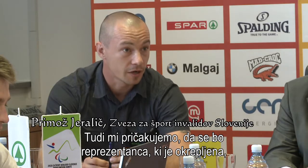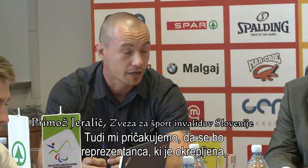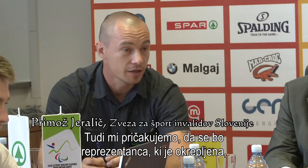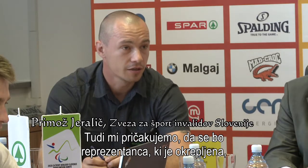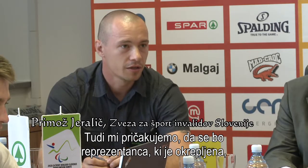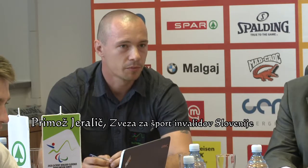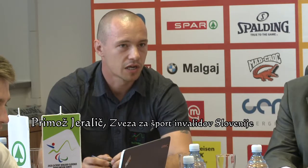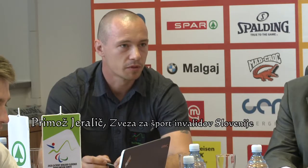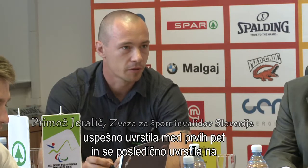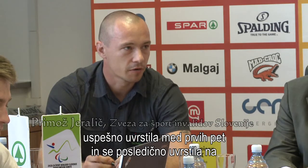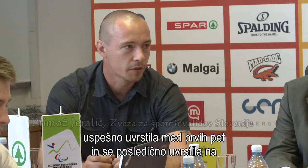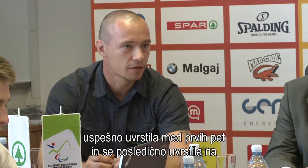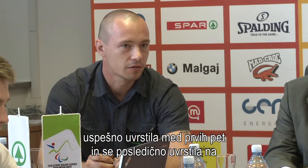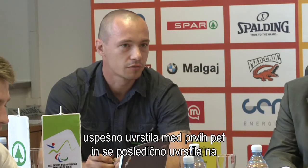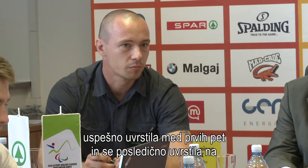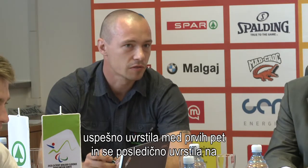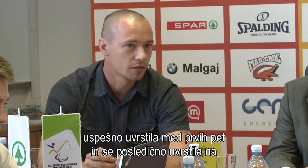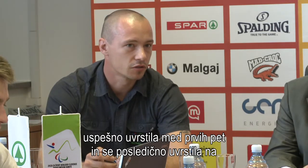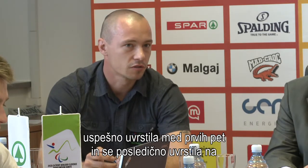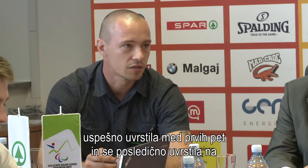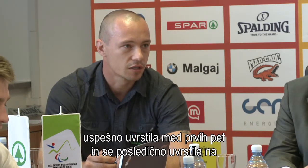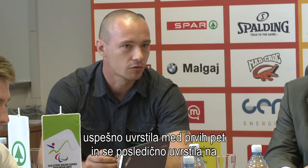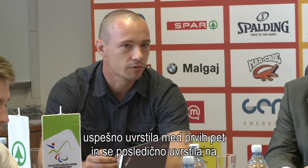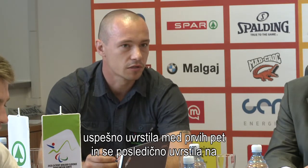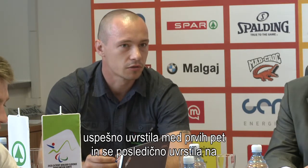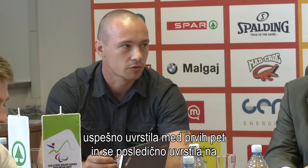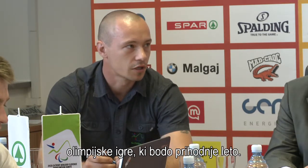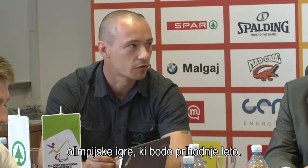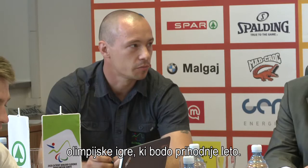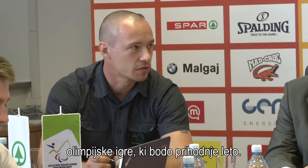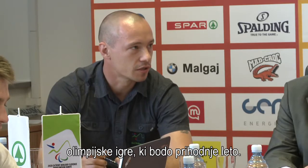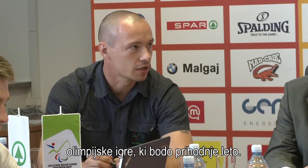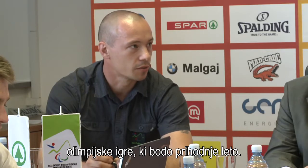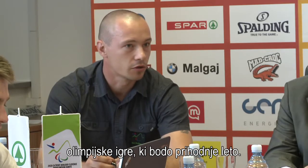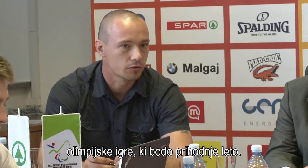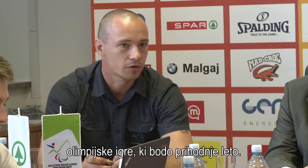okrepljena, prišla med prvih 5 in posledično se tako uvrstila tudi na olimpijske igre, ki bodo drugo leto.